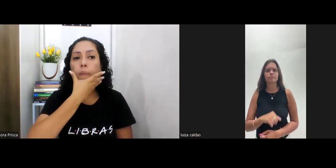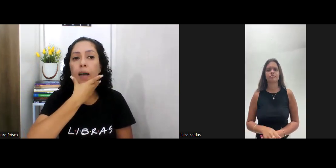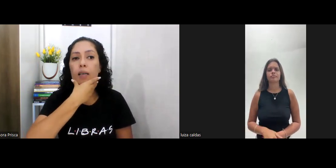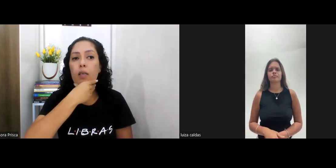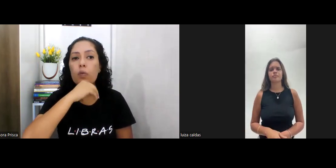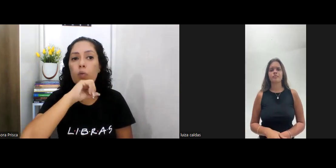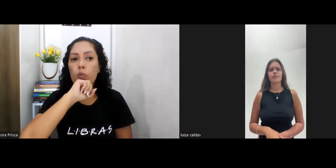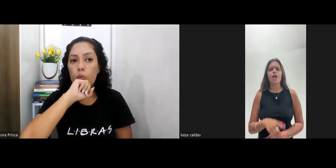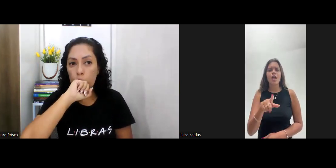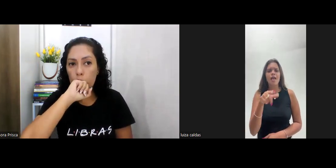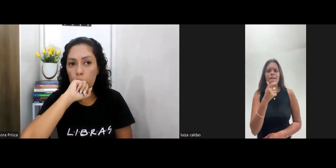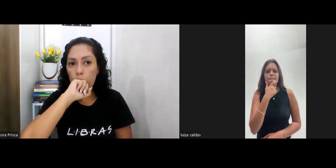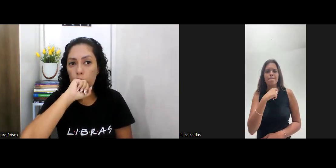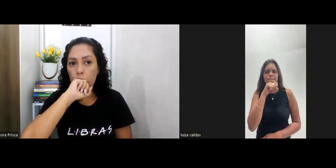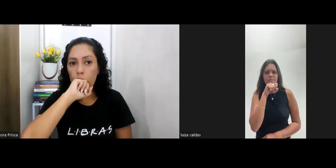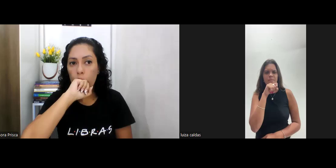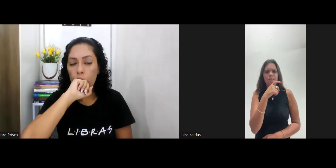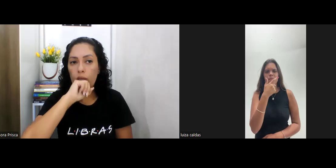É o papai?